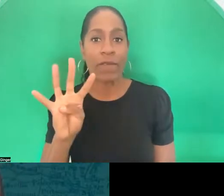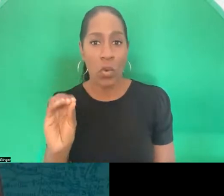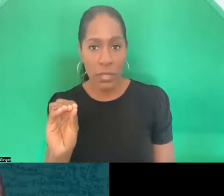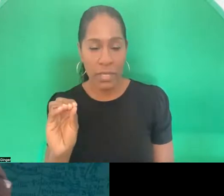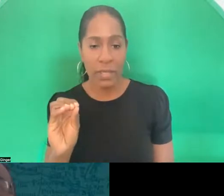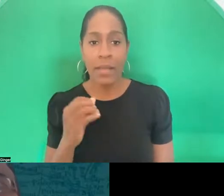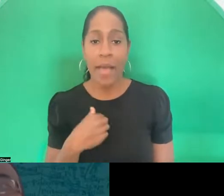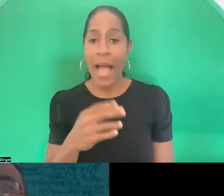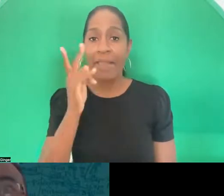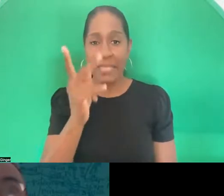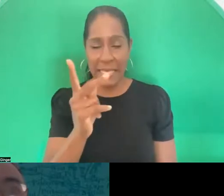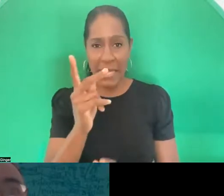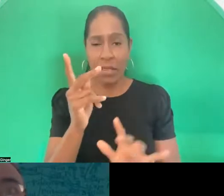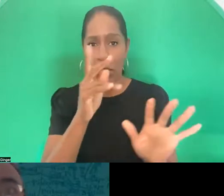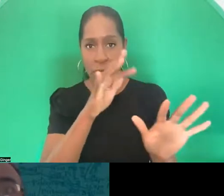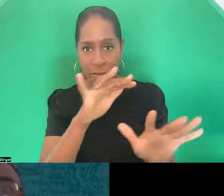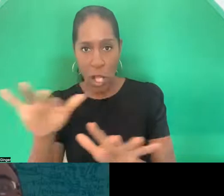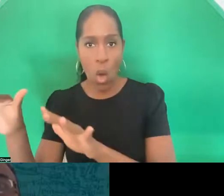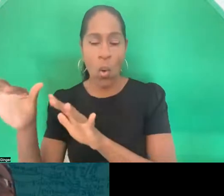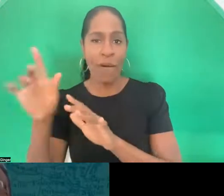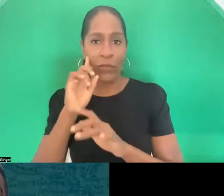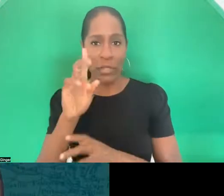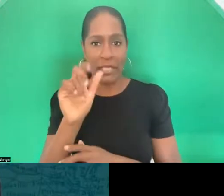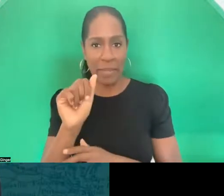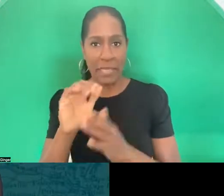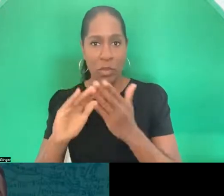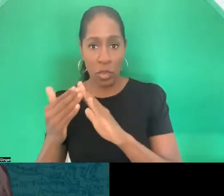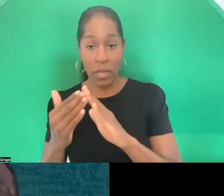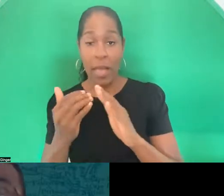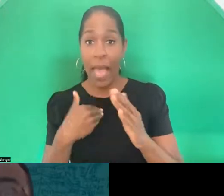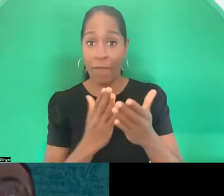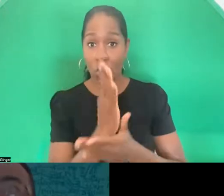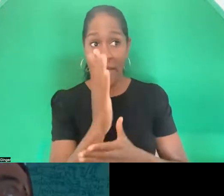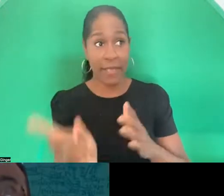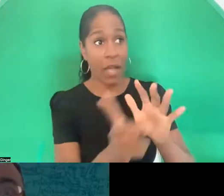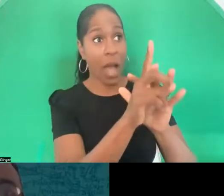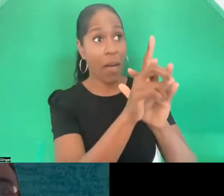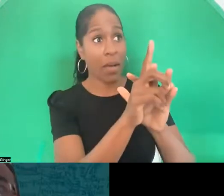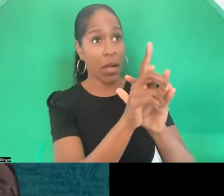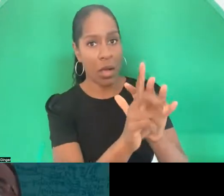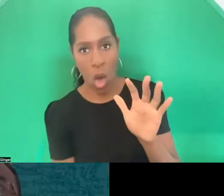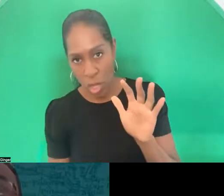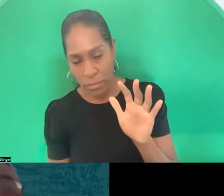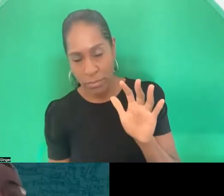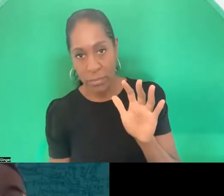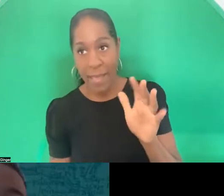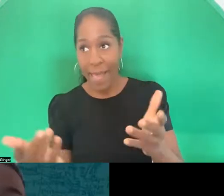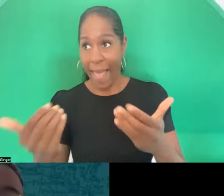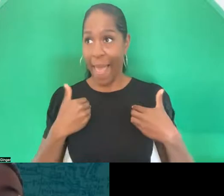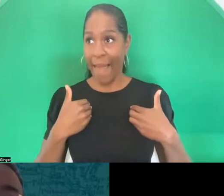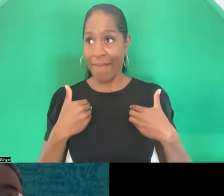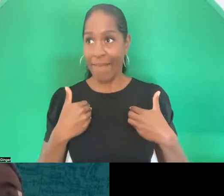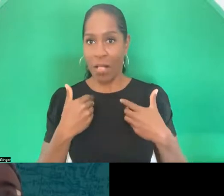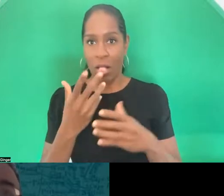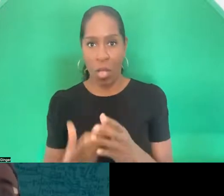años he visto cómo creció la comunidad de discapacidades como los derechos vinieron se